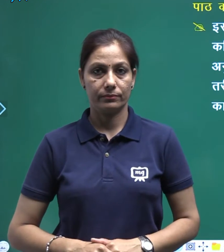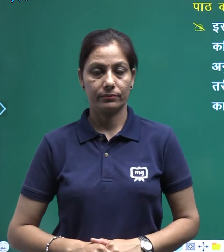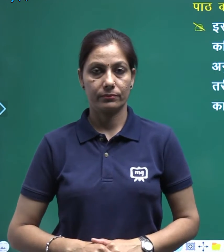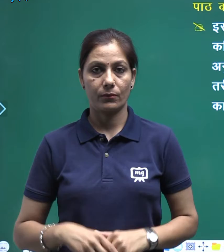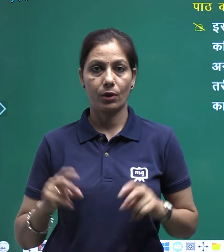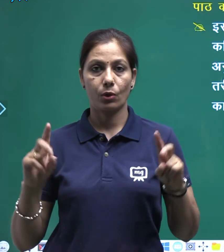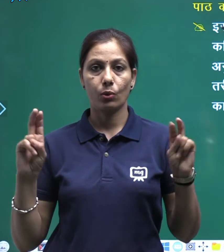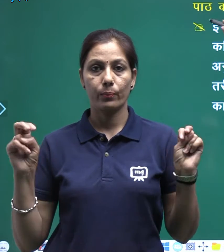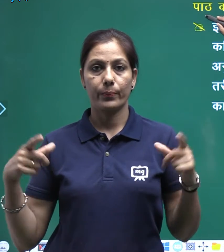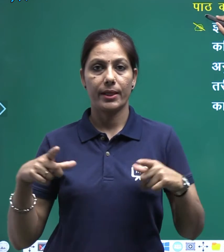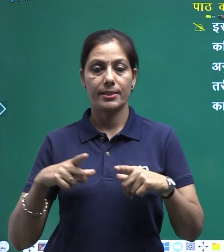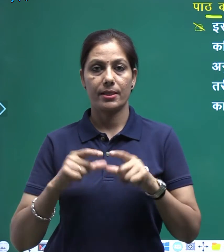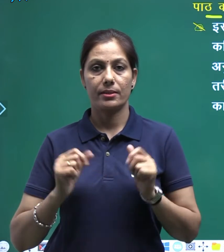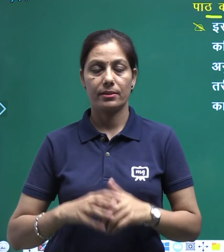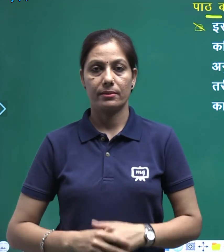पाठ का सारांश।